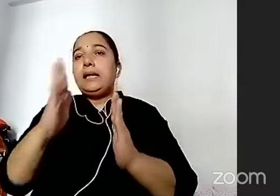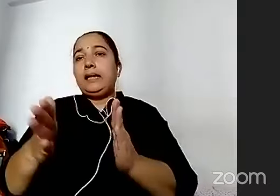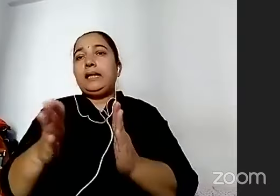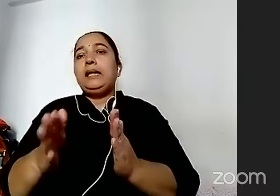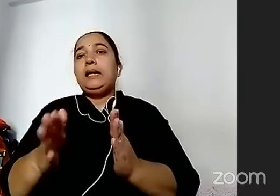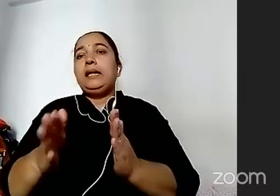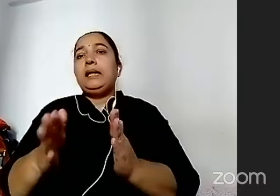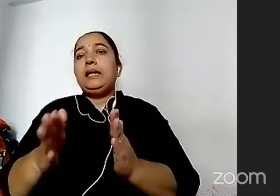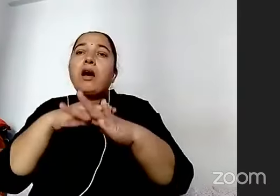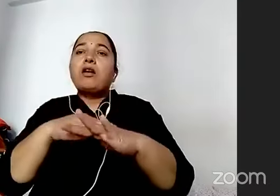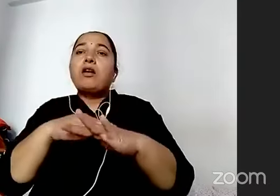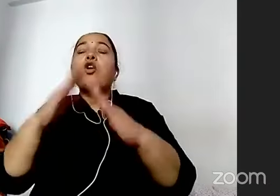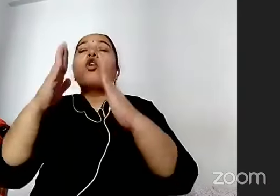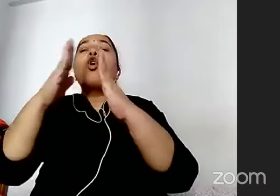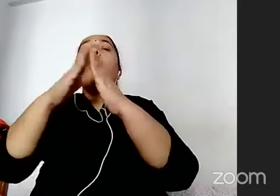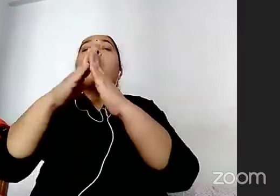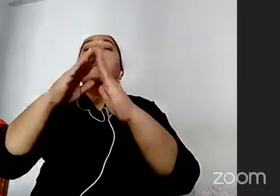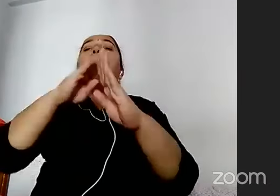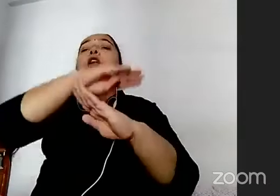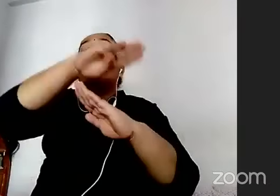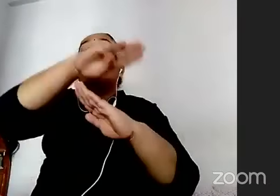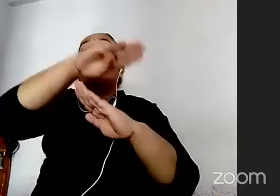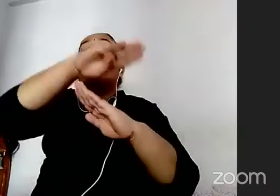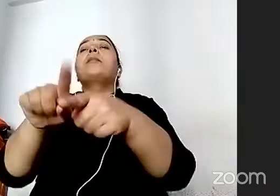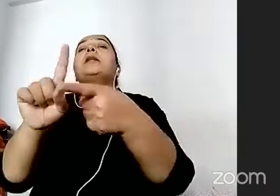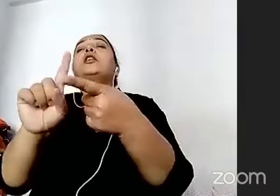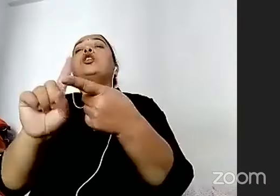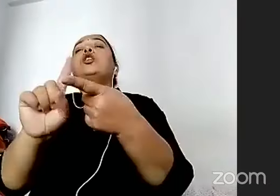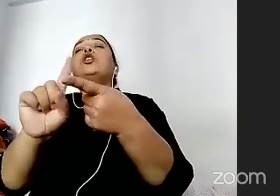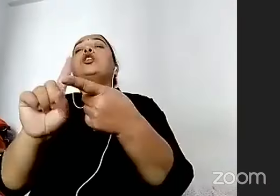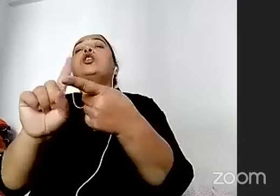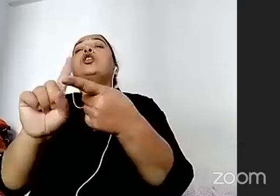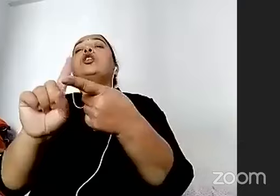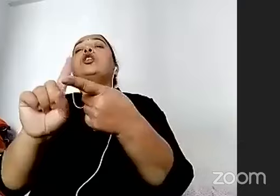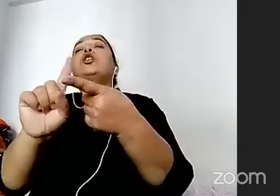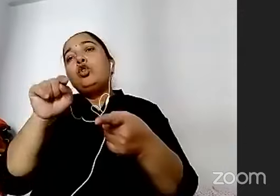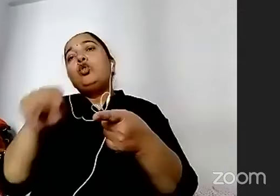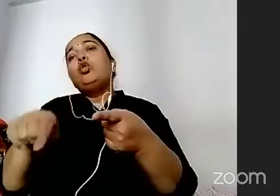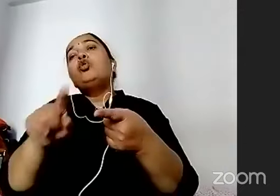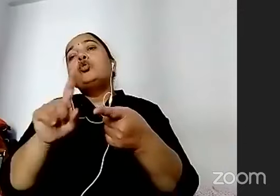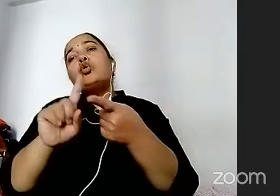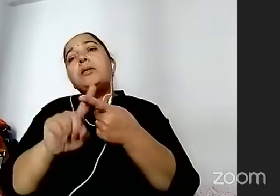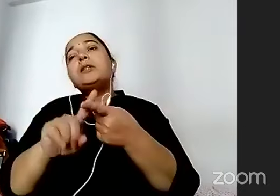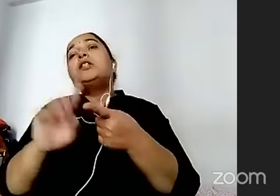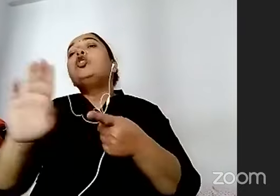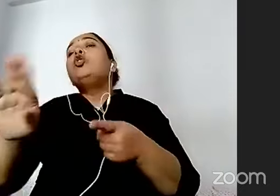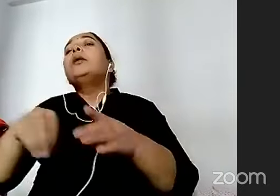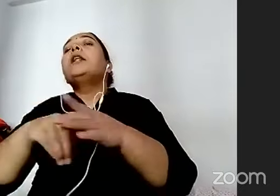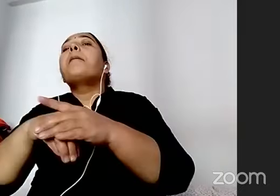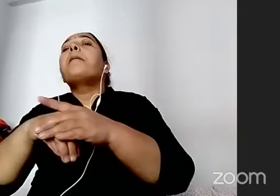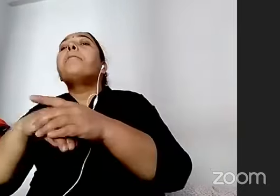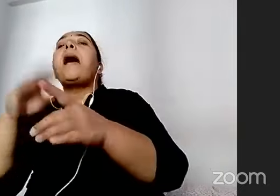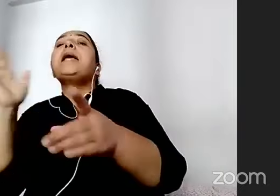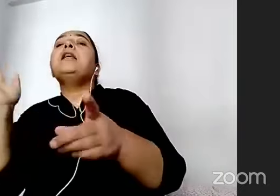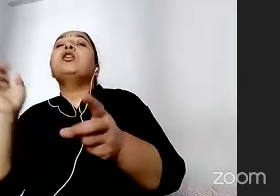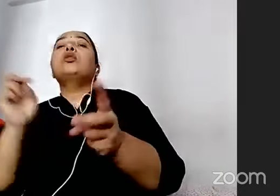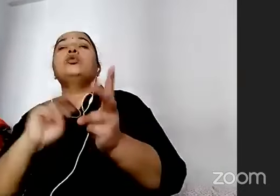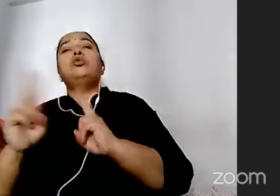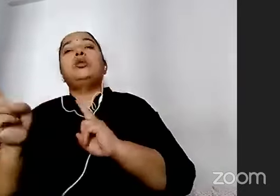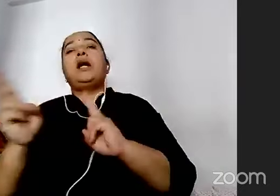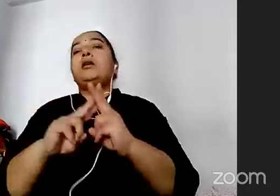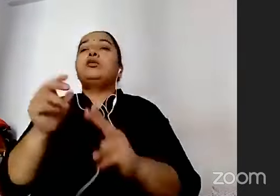र विवाह र परिवारसँग मात्रै जोडे पछाडि त्योभन्दा बाहेकका कुरामा यो सेक्सुअलिटी पर्दैन त्यही भएर हामीले त्यो